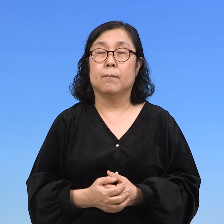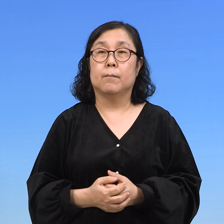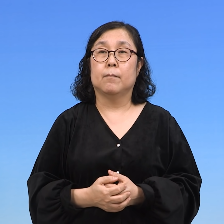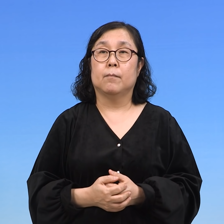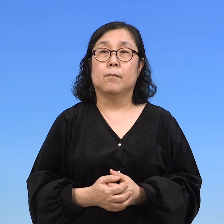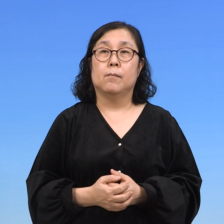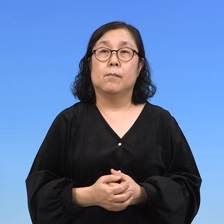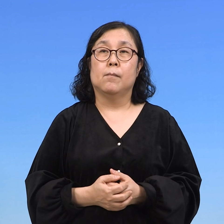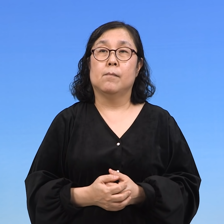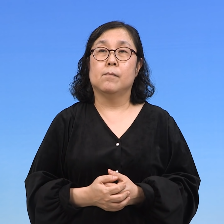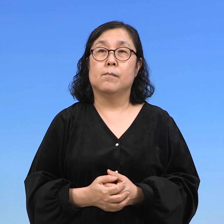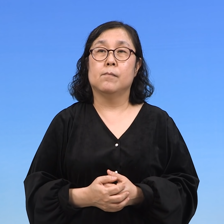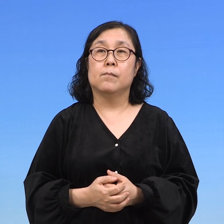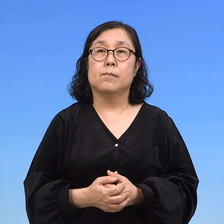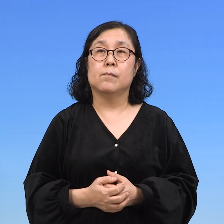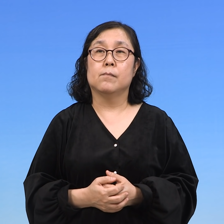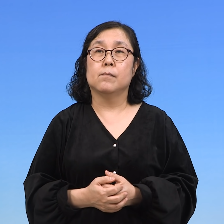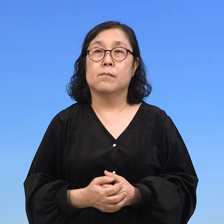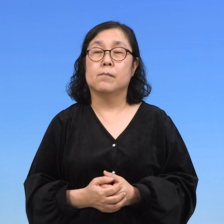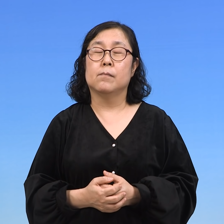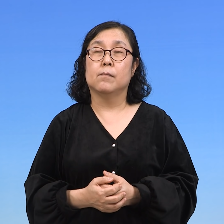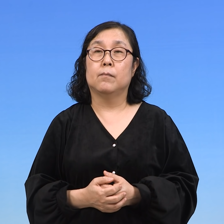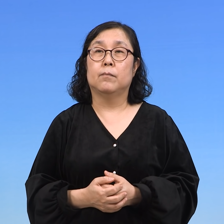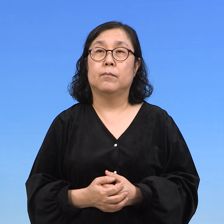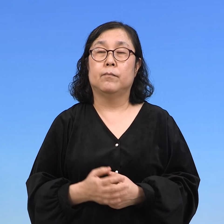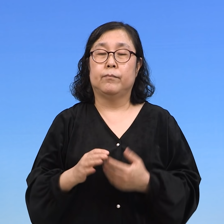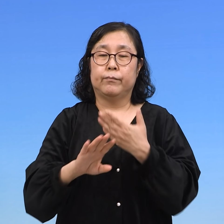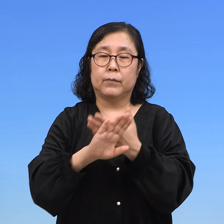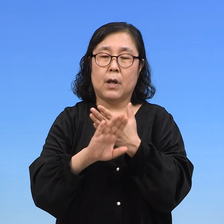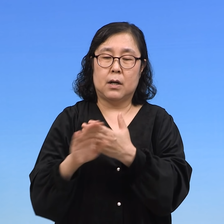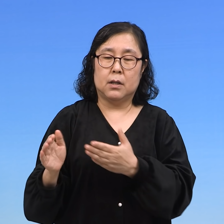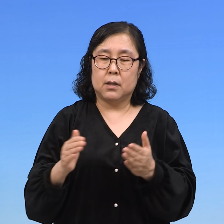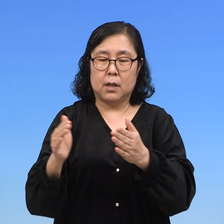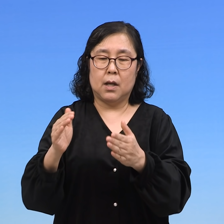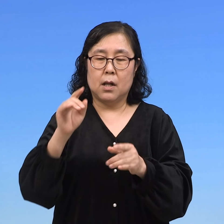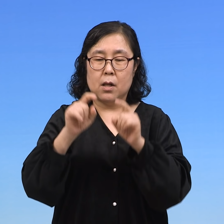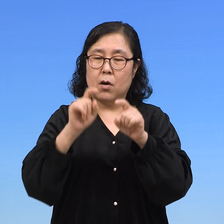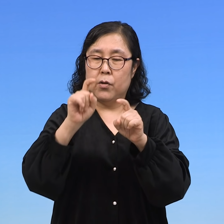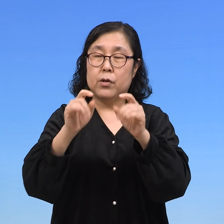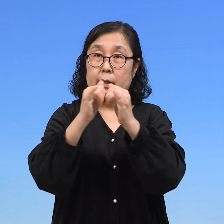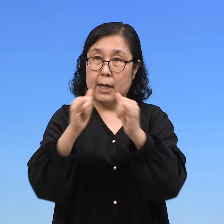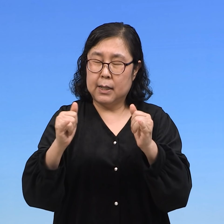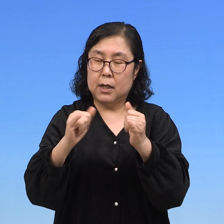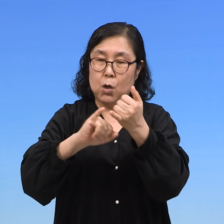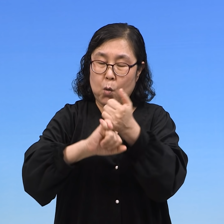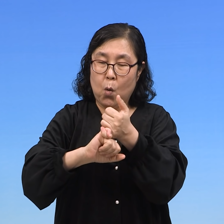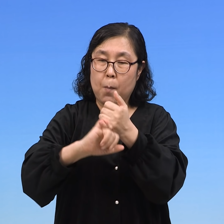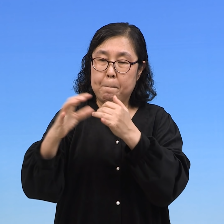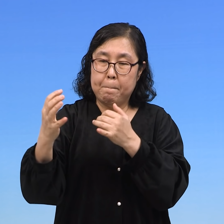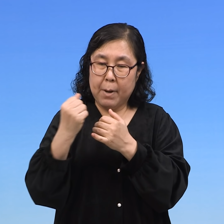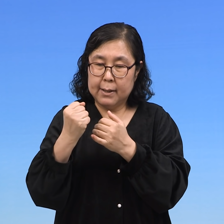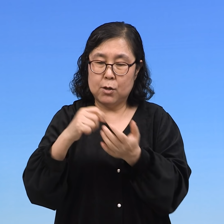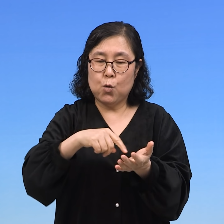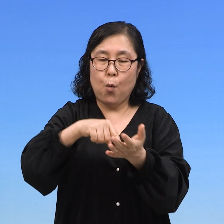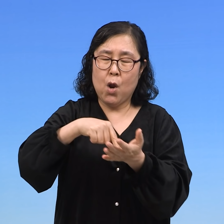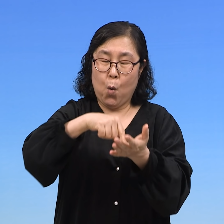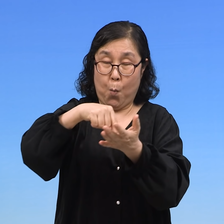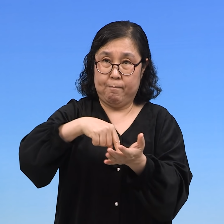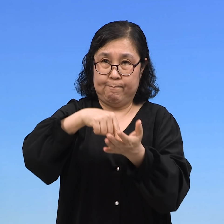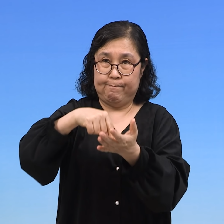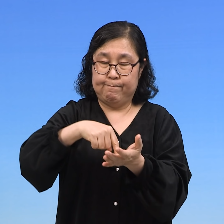그래서 저는 이런 질문을 계속 드렸습니다 이 다른 길 가는 자들이 반드시 치러야 되는 그런